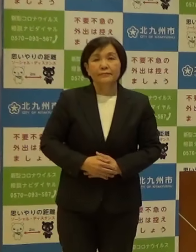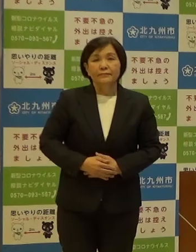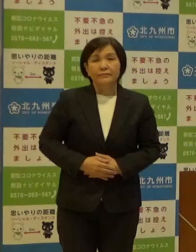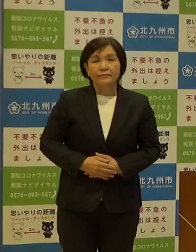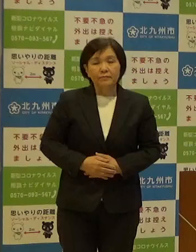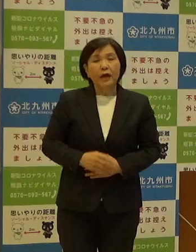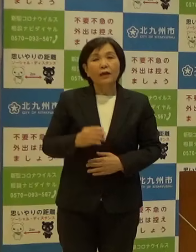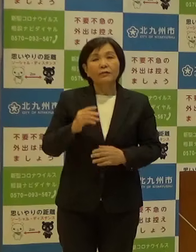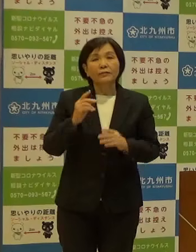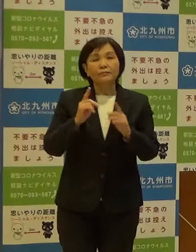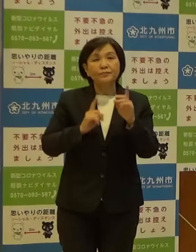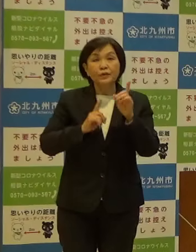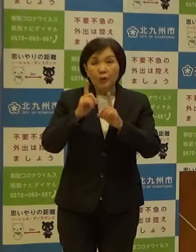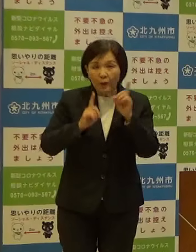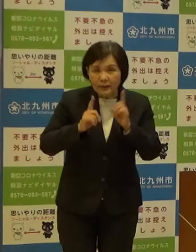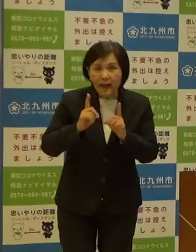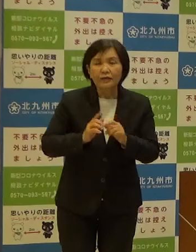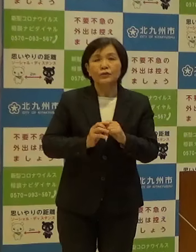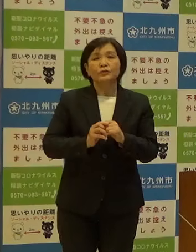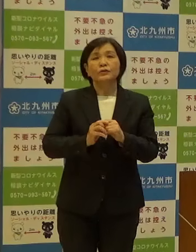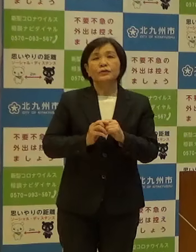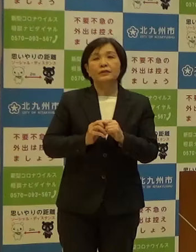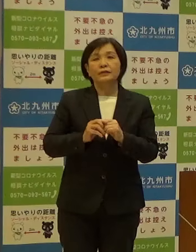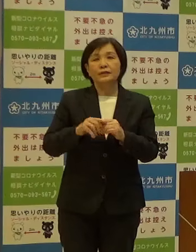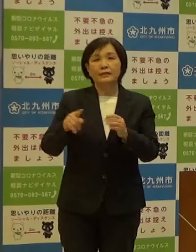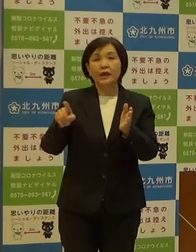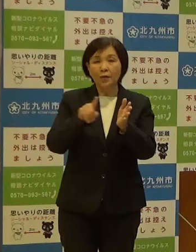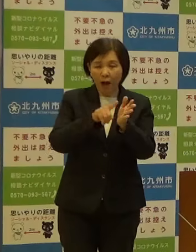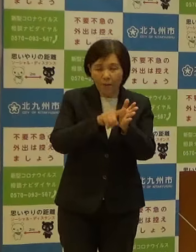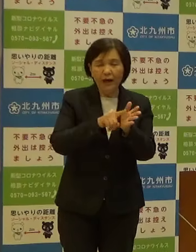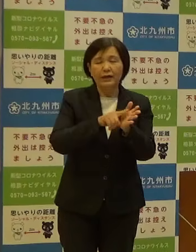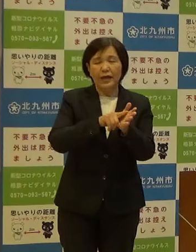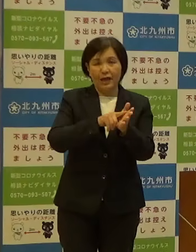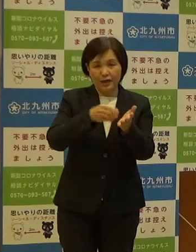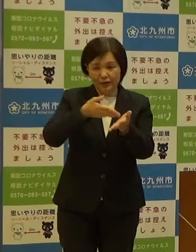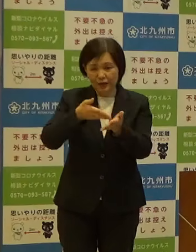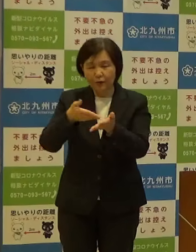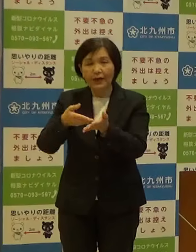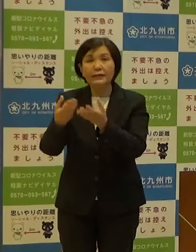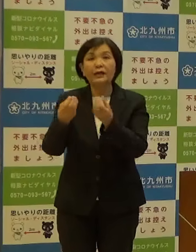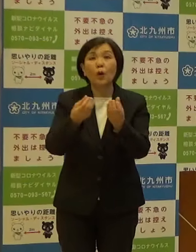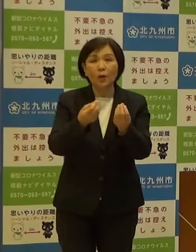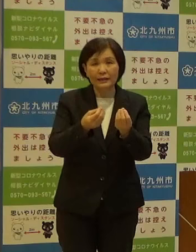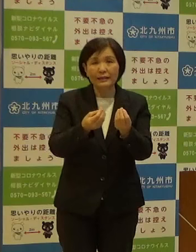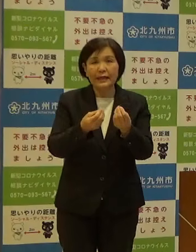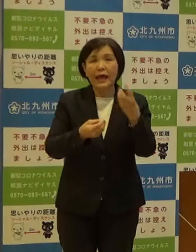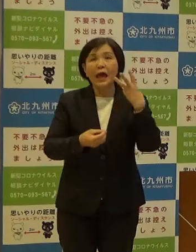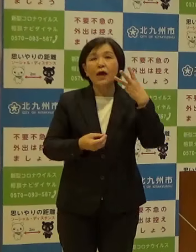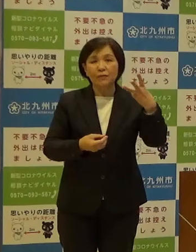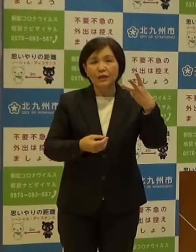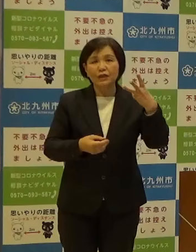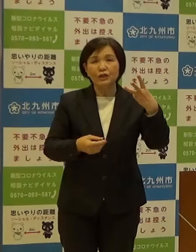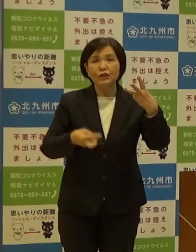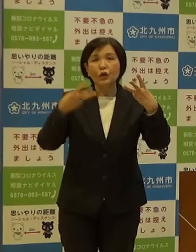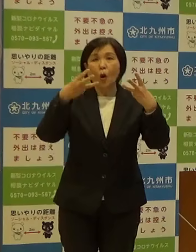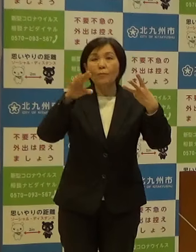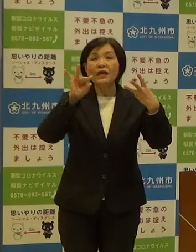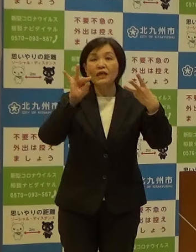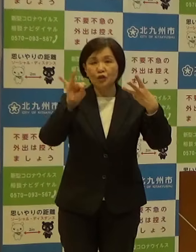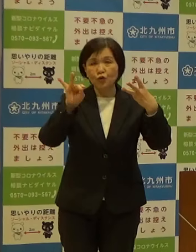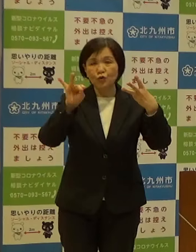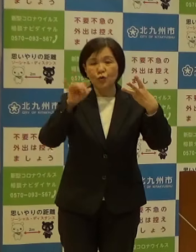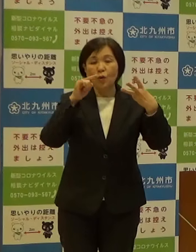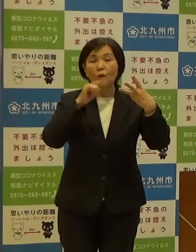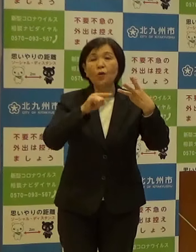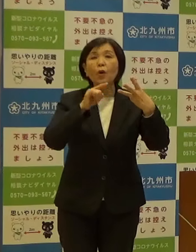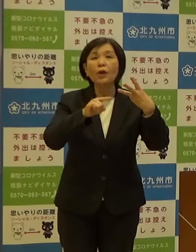とにかく、今まで言われてきたように、3つの密を回避